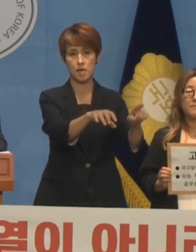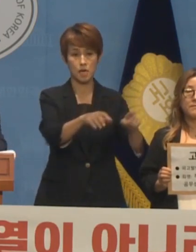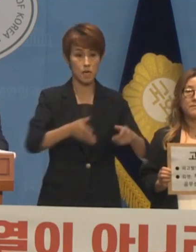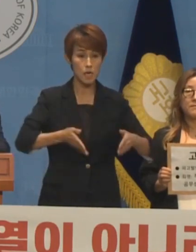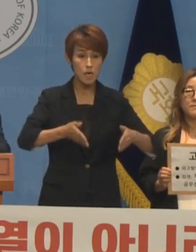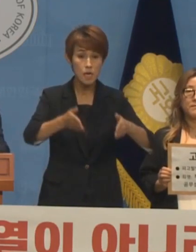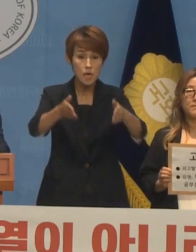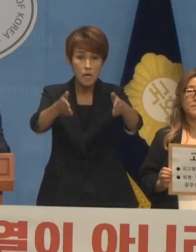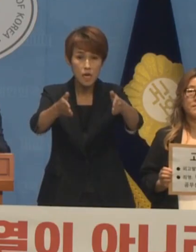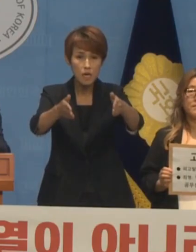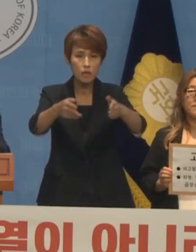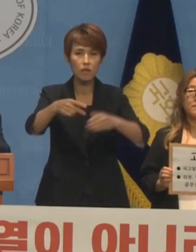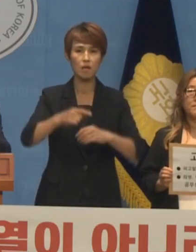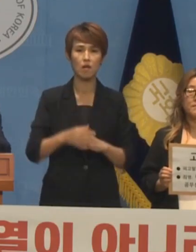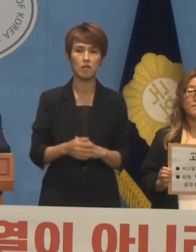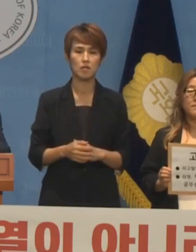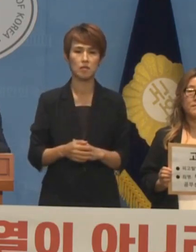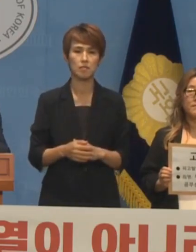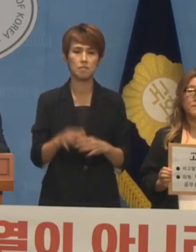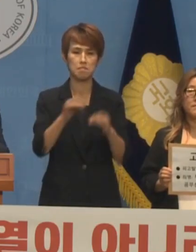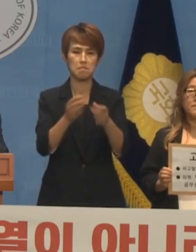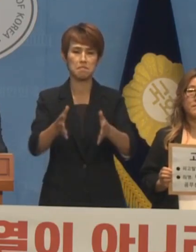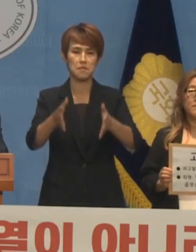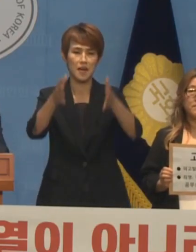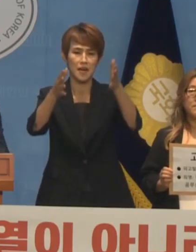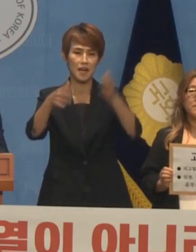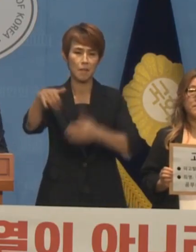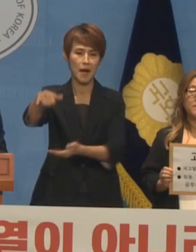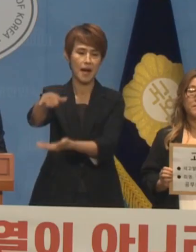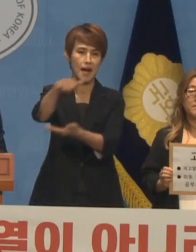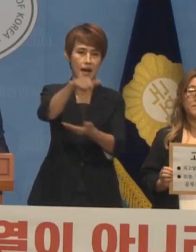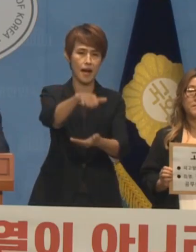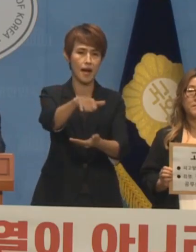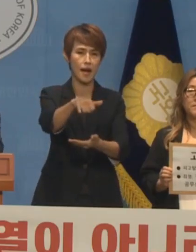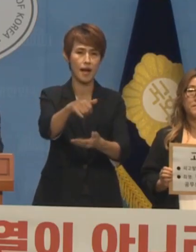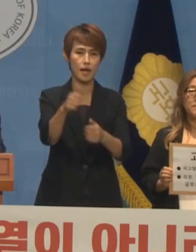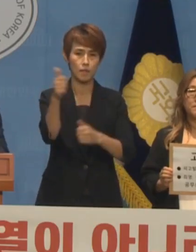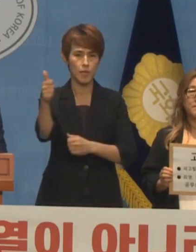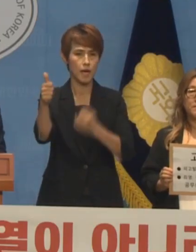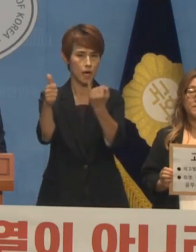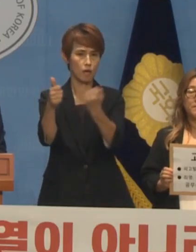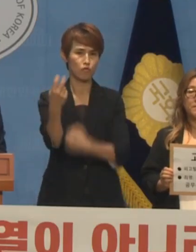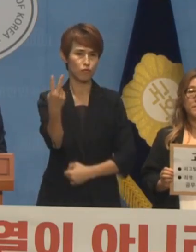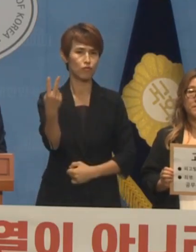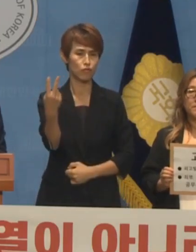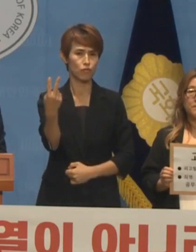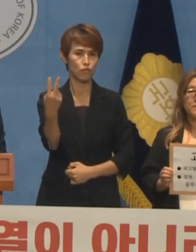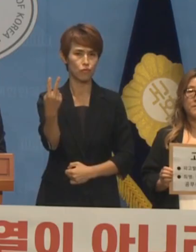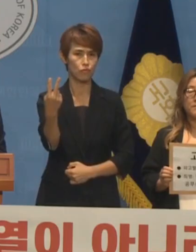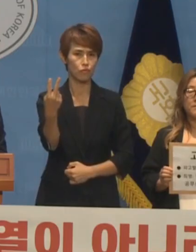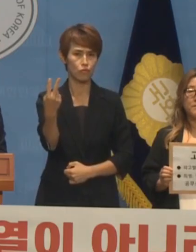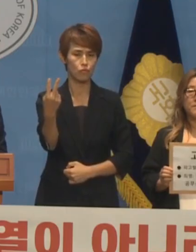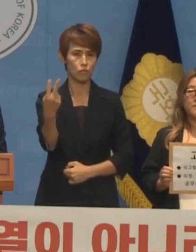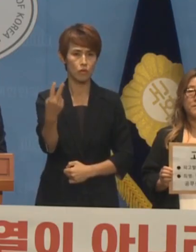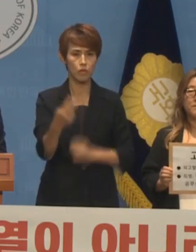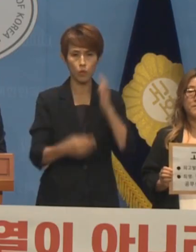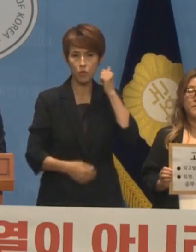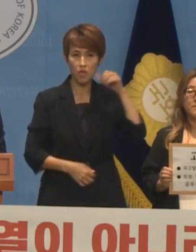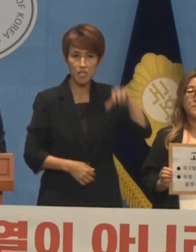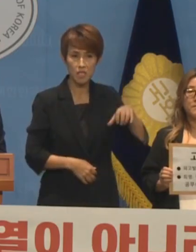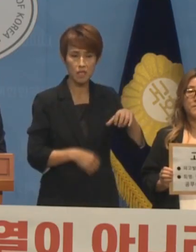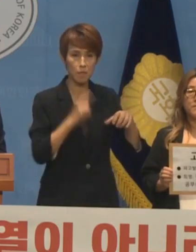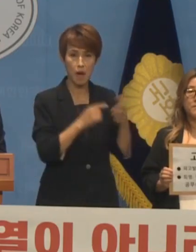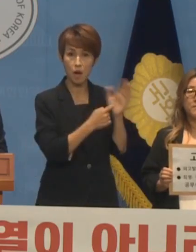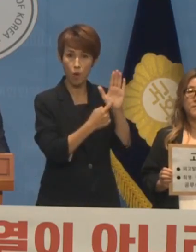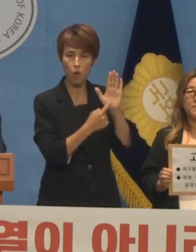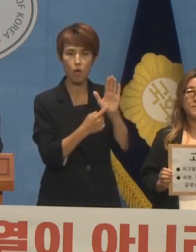복도에는 신라 면세점 에코백을 들고 대기하던 남녀가 있었는데 이와 관련하여 대통령실은